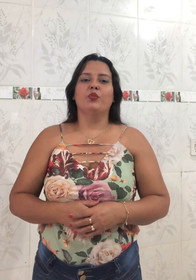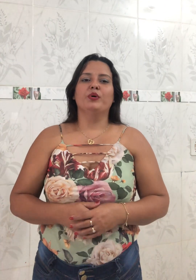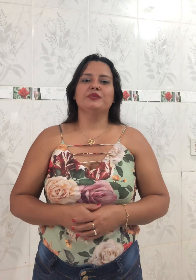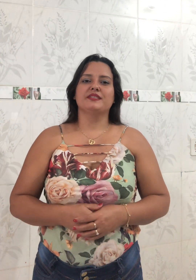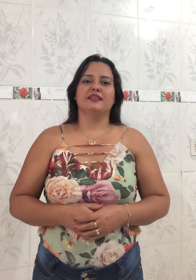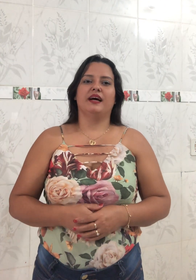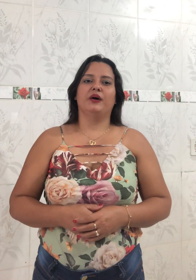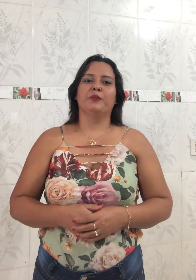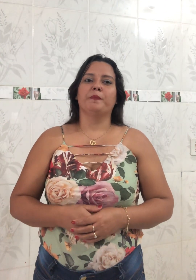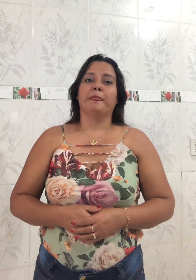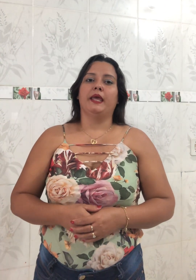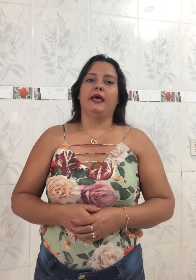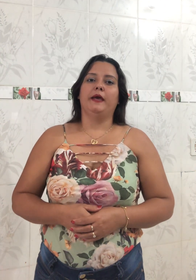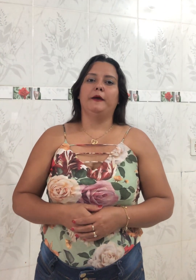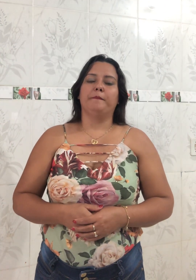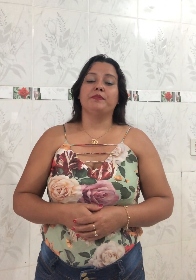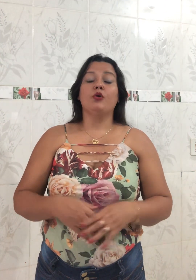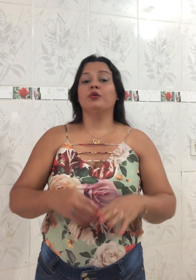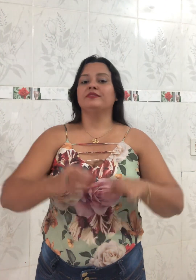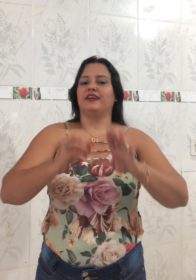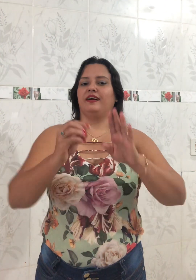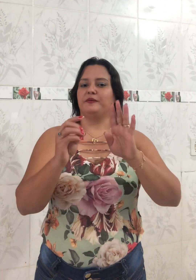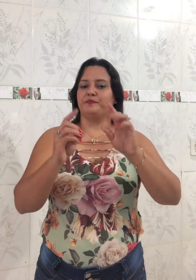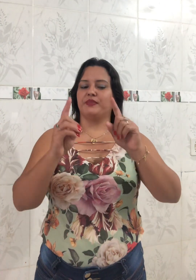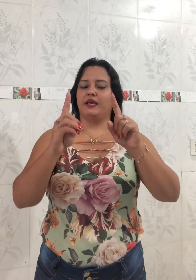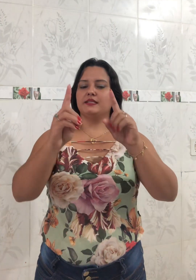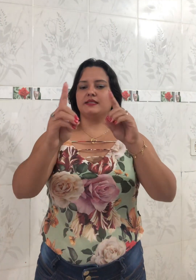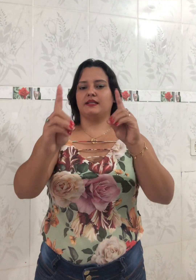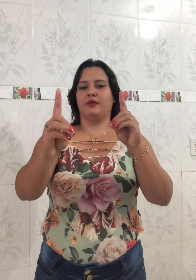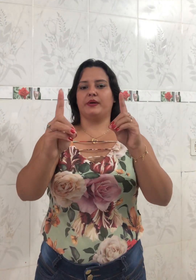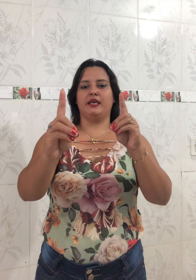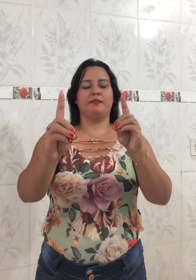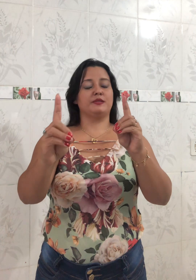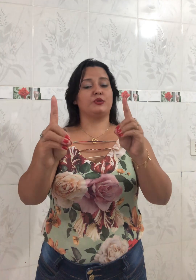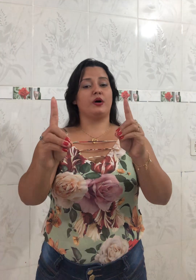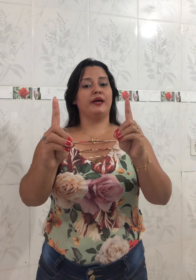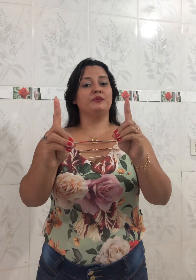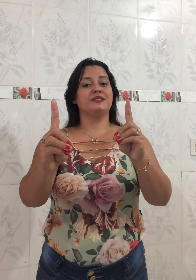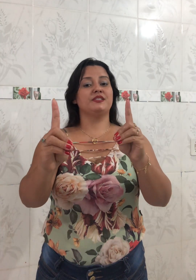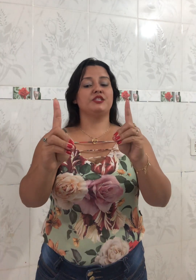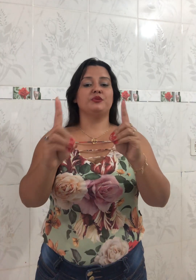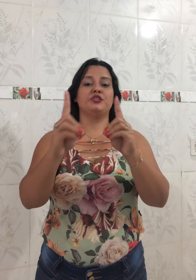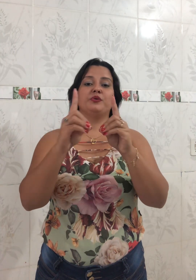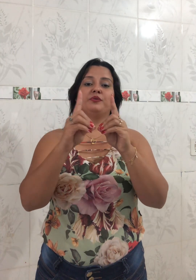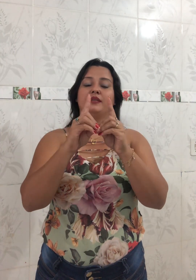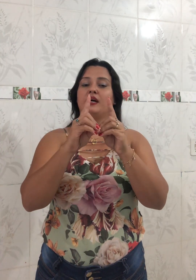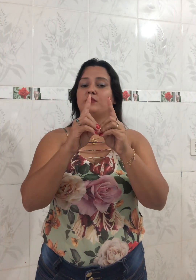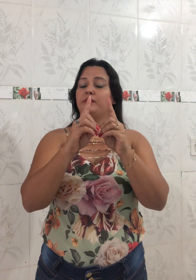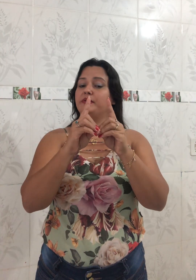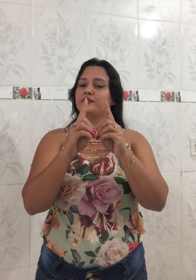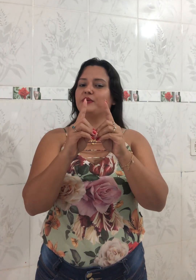outro sinal é encontrar. Esse sinal aqui, pessoal, é no sentido de encontrar uma